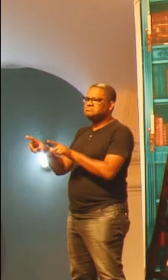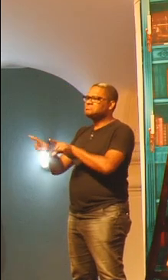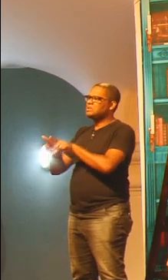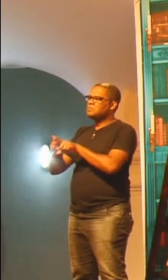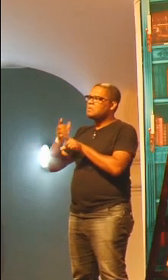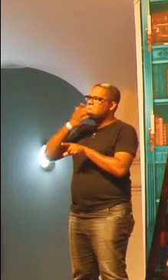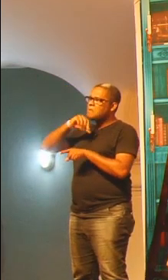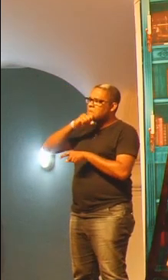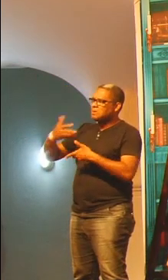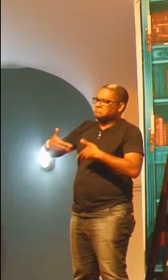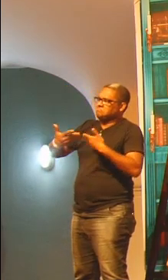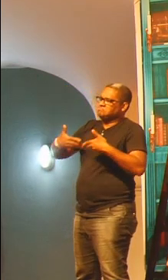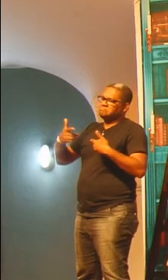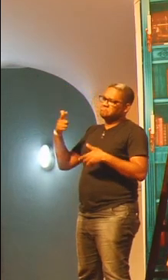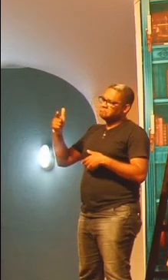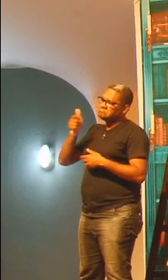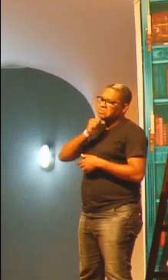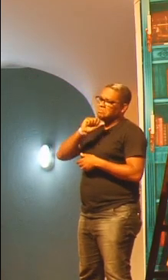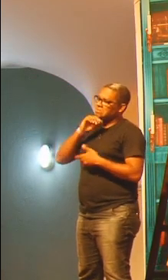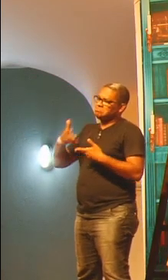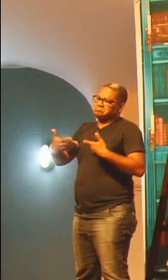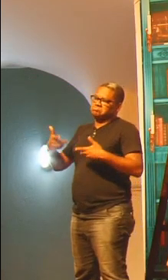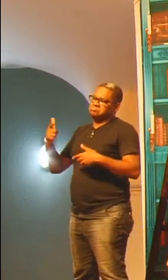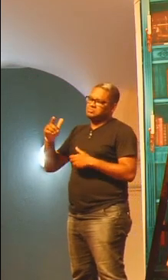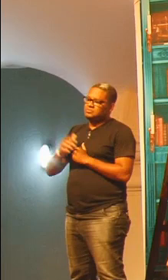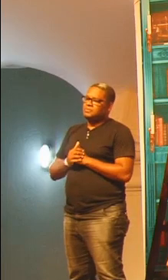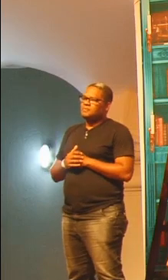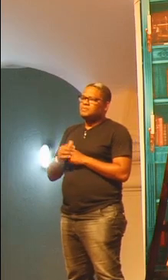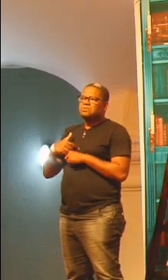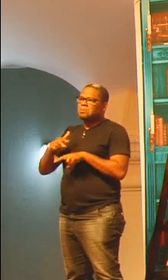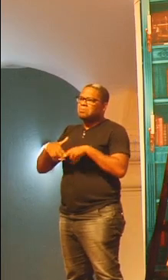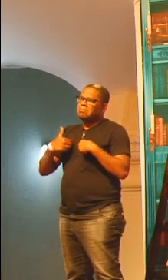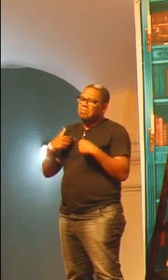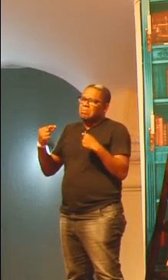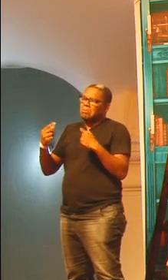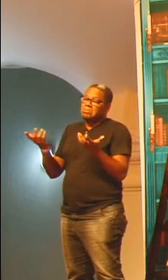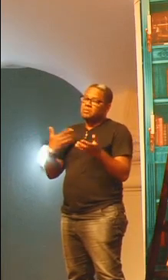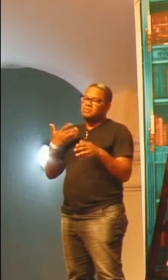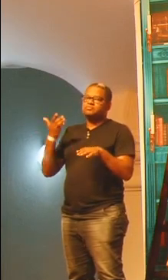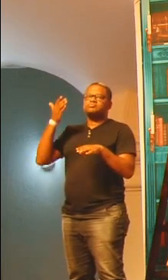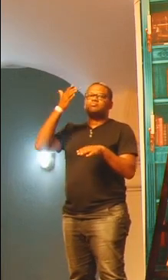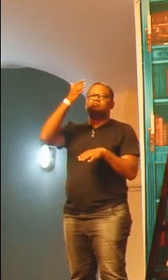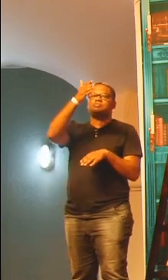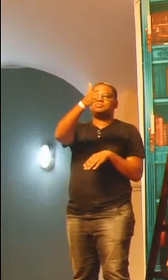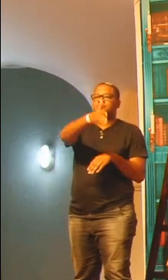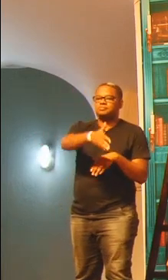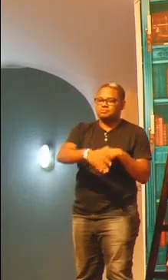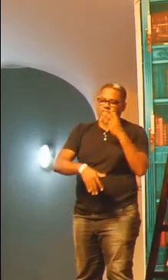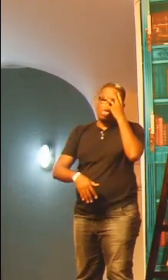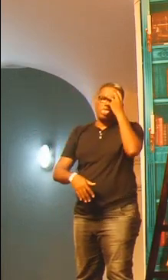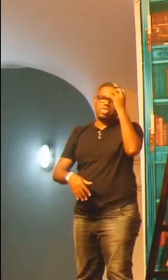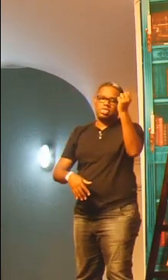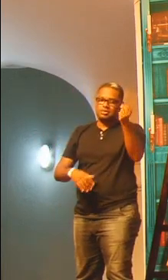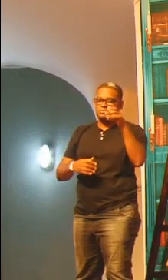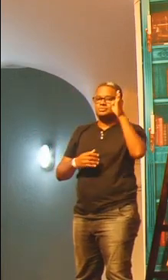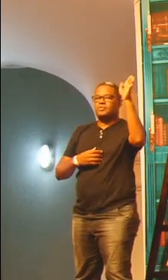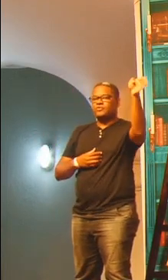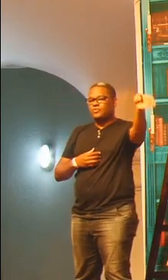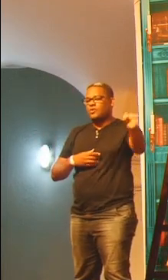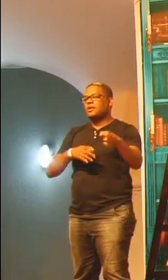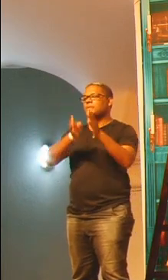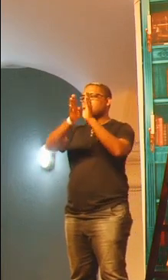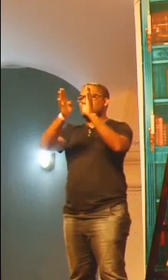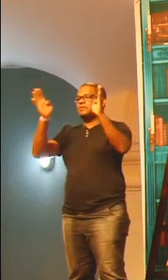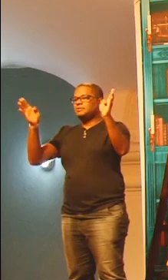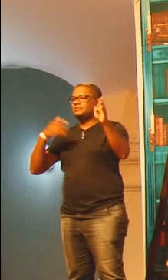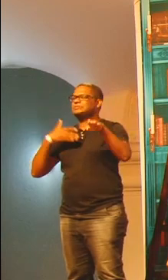ir exatamente na biblioteca, nem minha mãe. Mas eu, por algum motivo, passei ali e um ímã me puxou para dentro da biblioteca. E aí